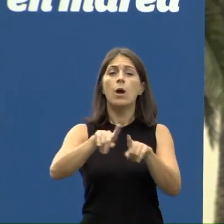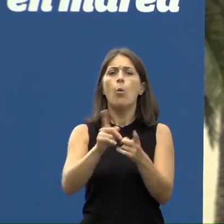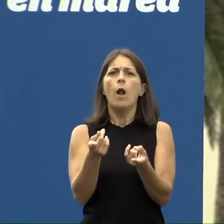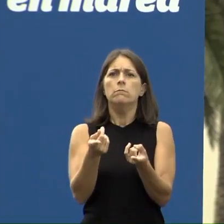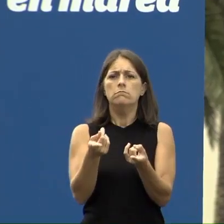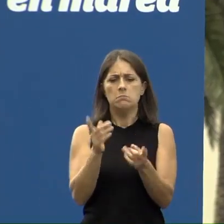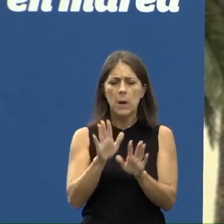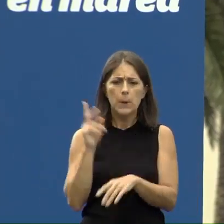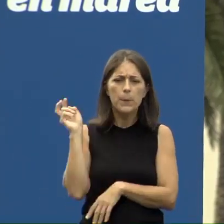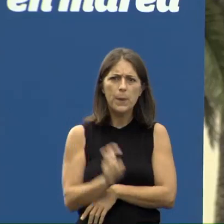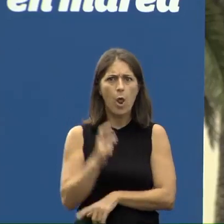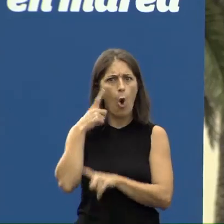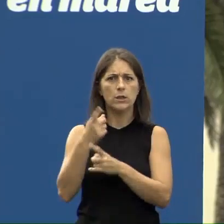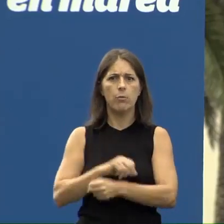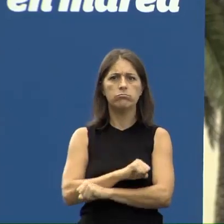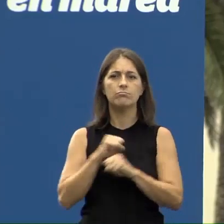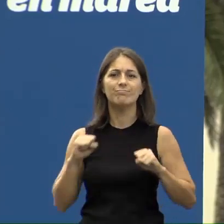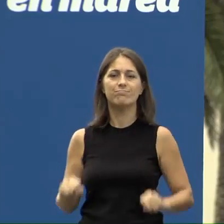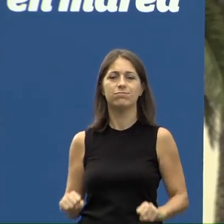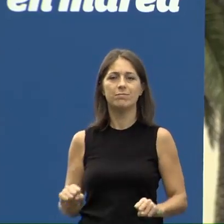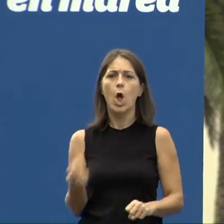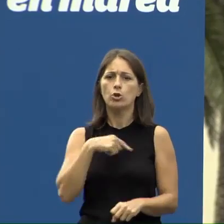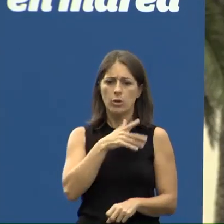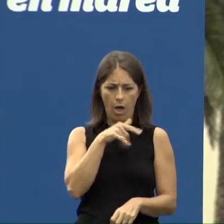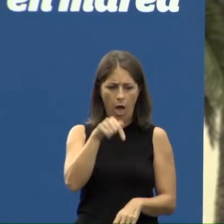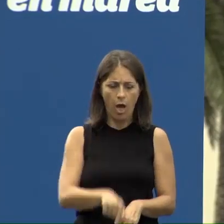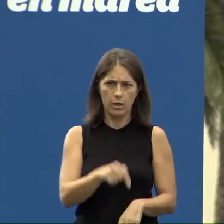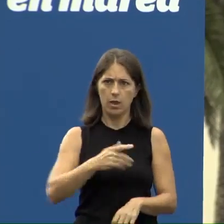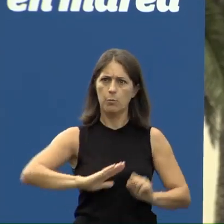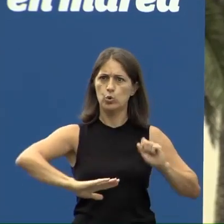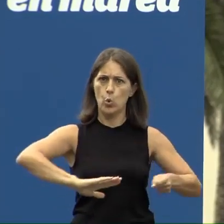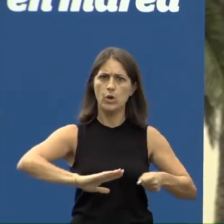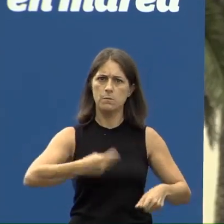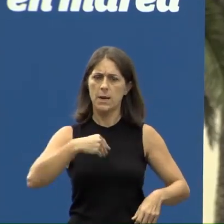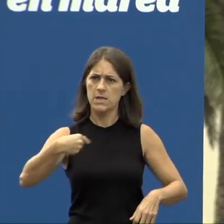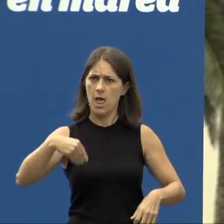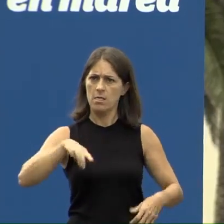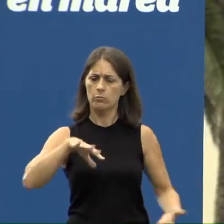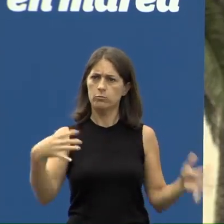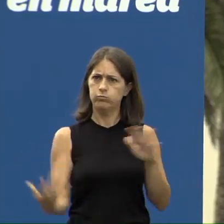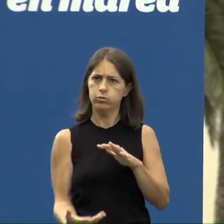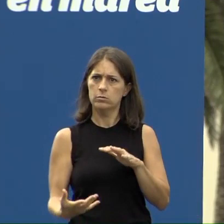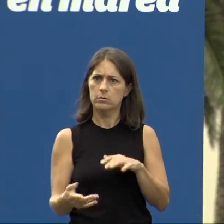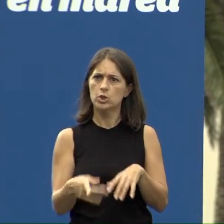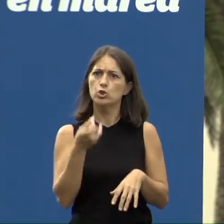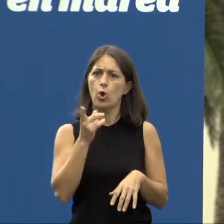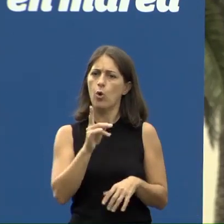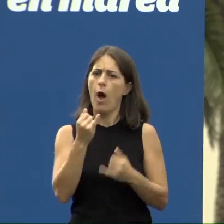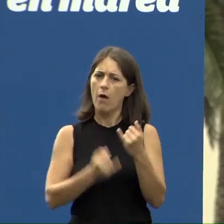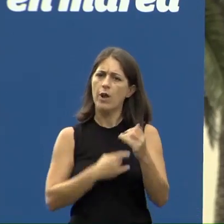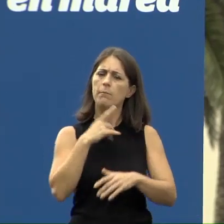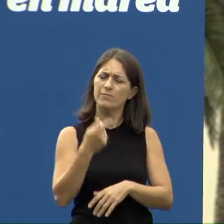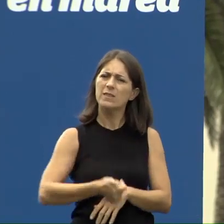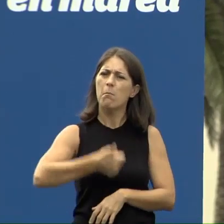para quedarse. Non estamos aquí, que tamén, para facer a Luís Villares presidente. Estamos aquí como un proceso, como un novo xeito de